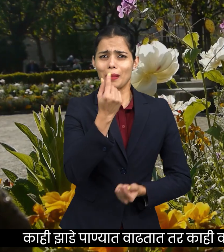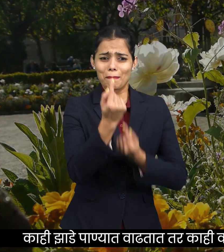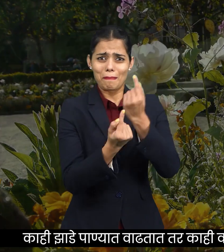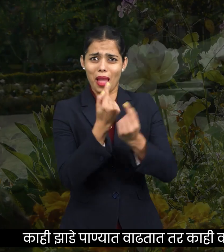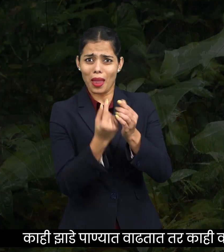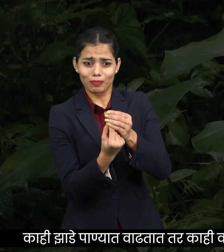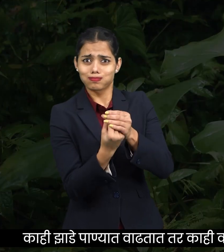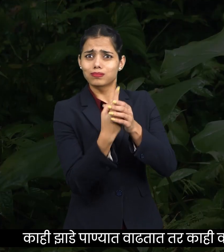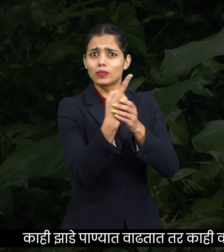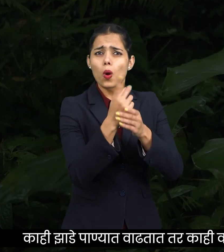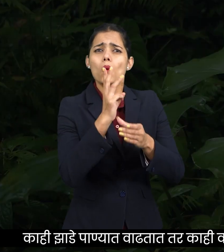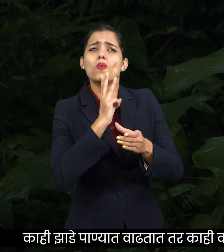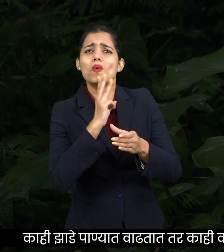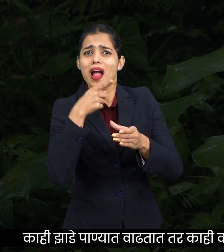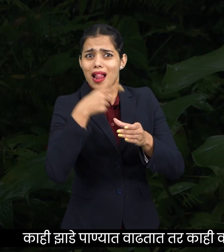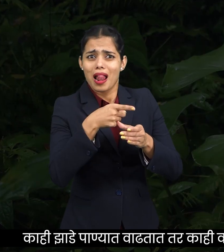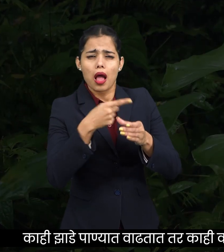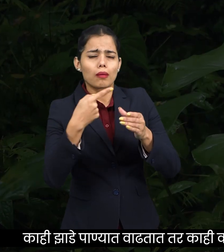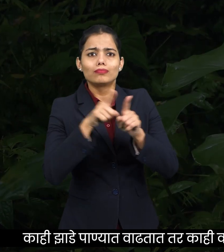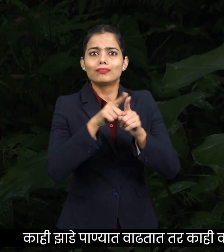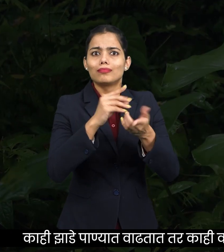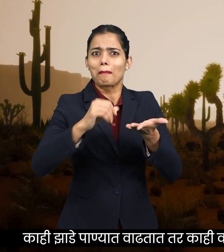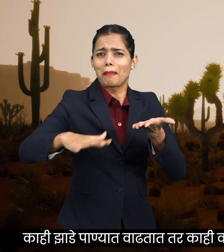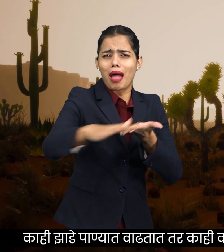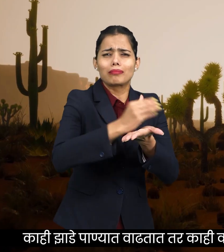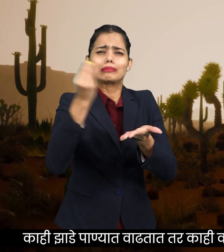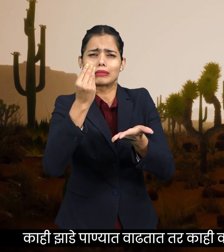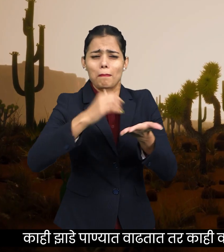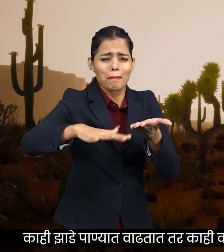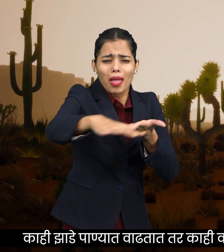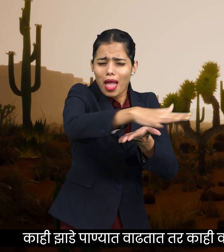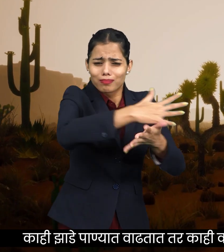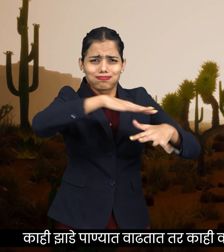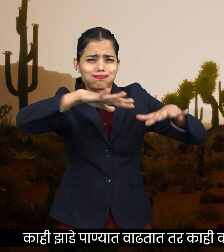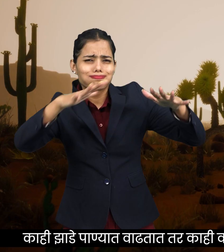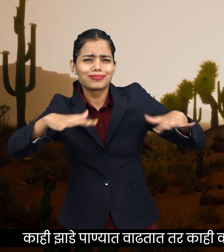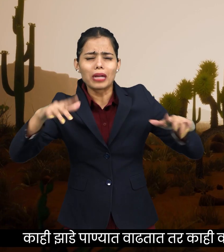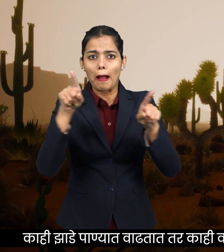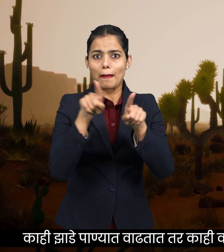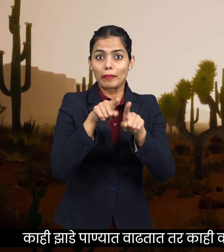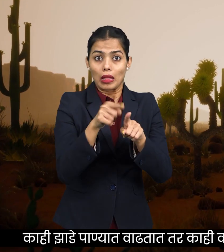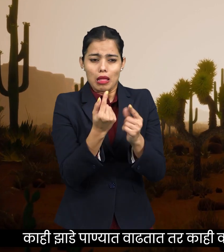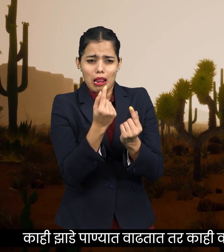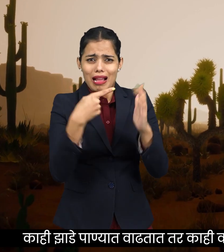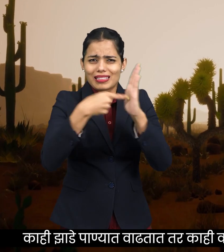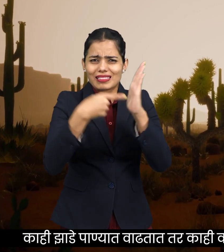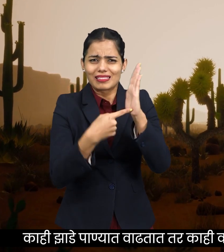काही झाडे पाण्यात वाढतात तर काही वाळवंटात पाण्याच्या कमतरतेसह